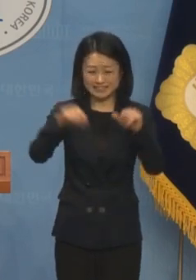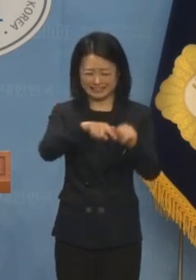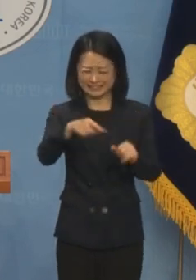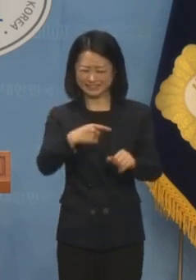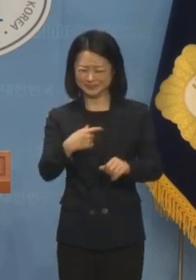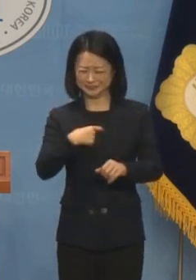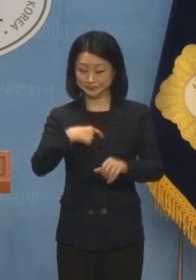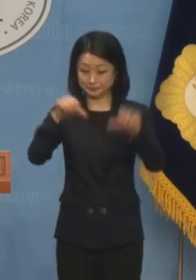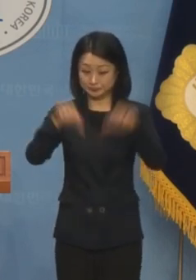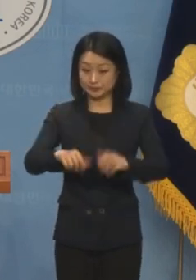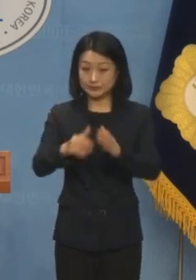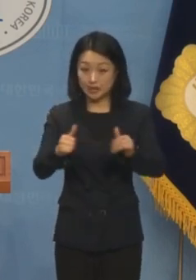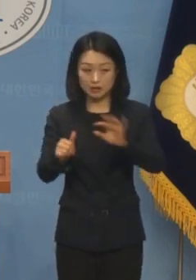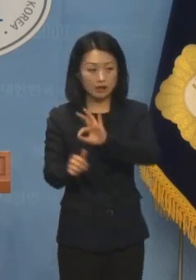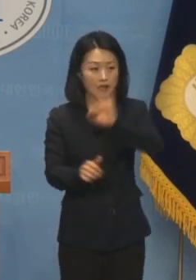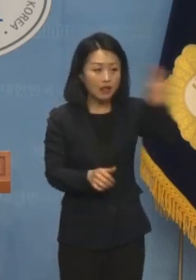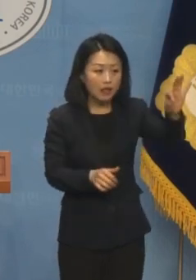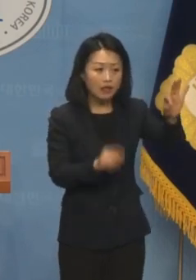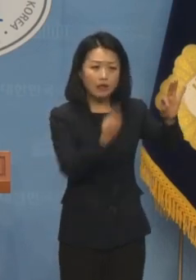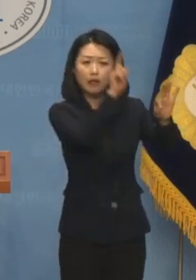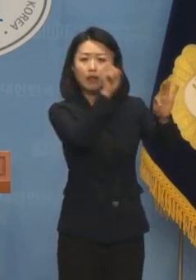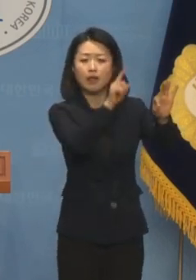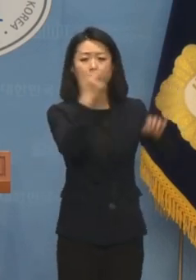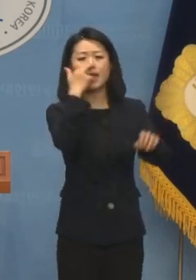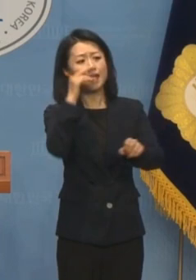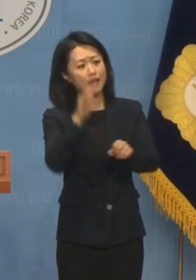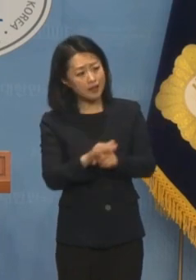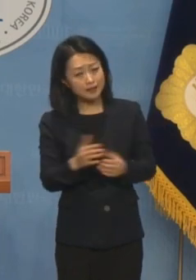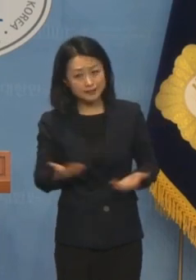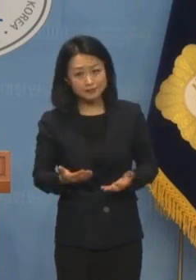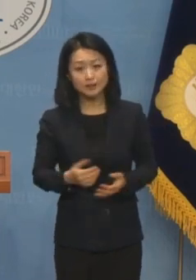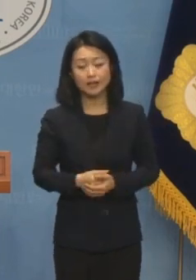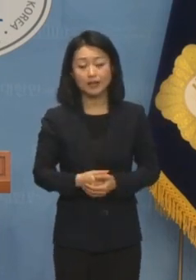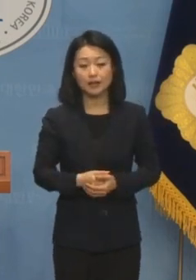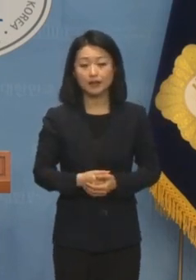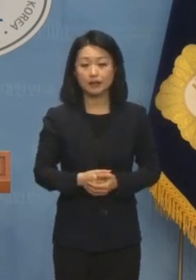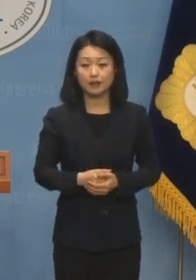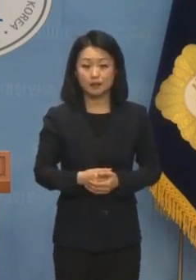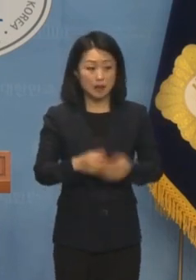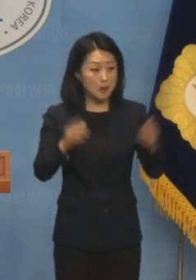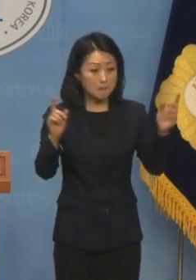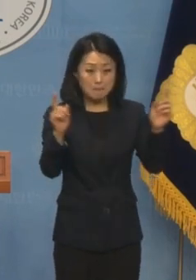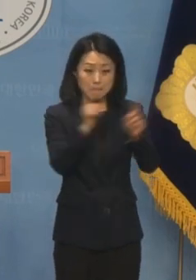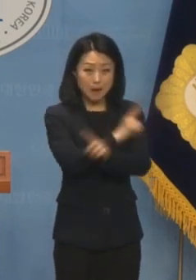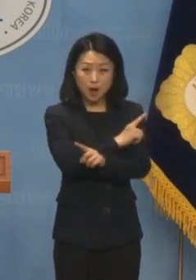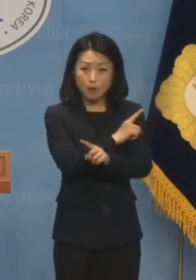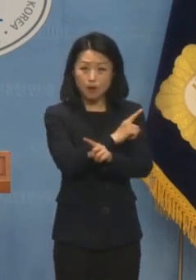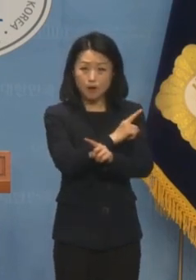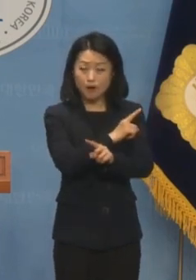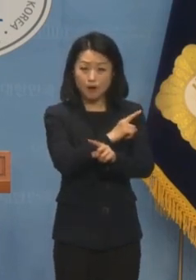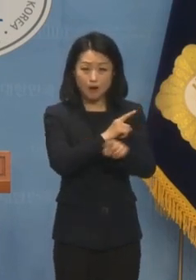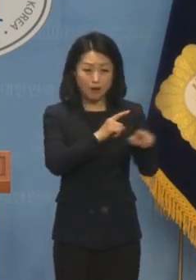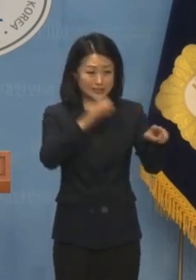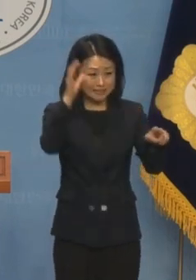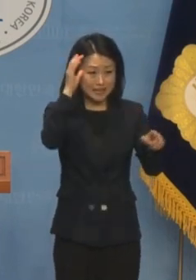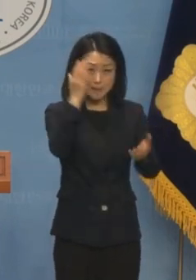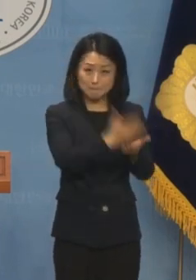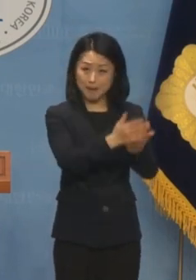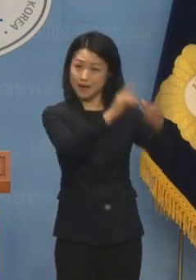인물들도 하마평에 오르고 있어 기가 막힙니다. 아무것도 바뀌길 기대하지 말라는